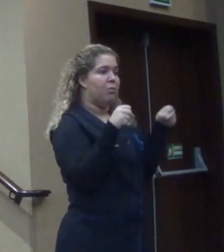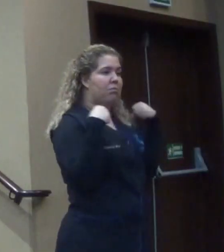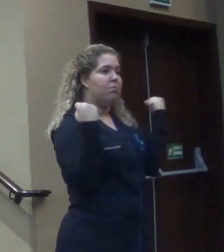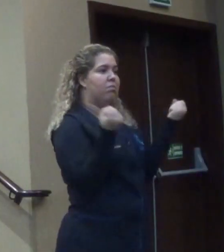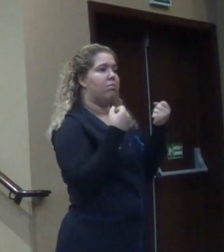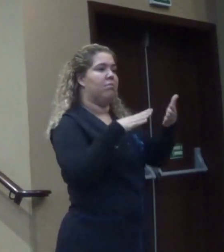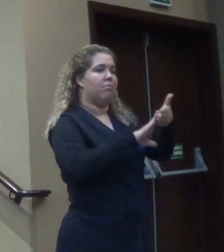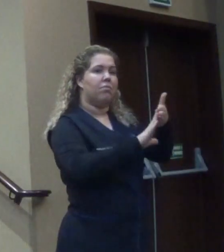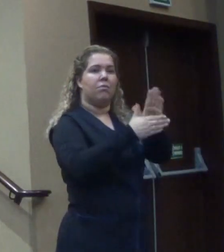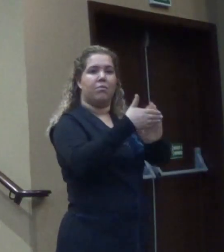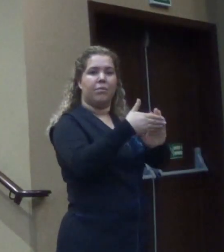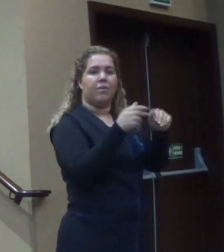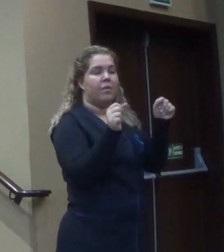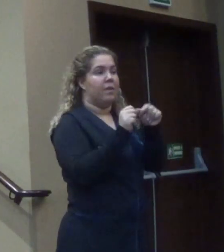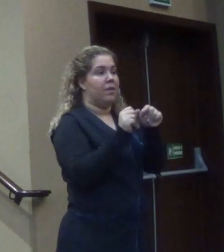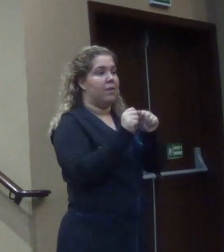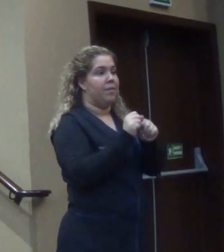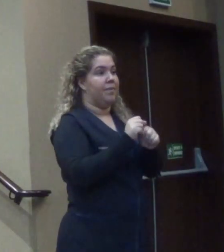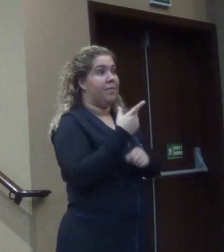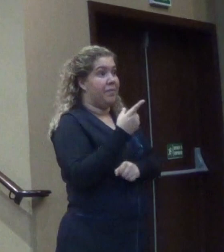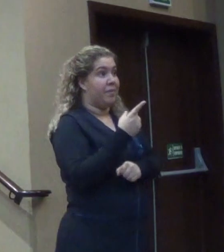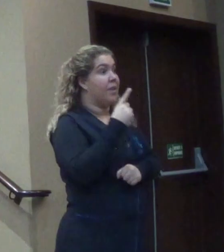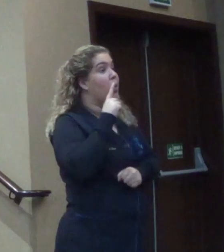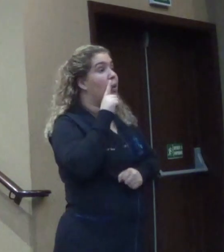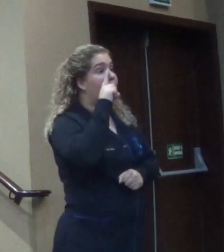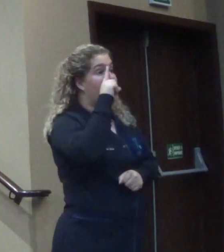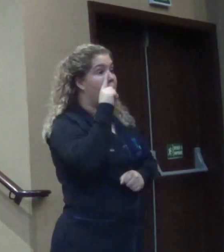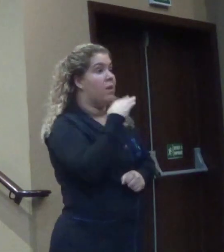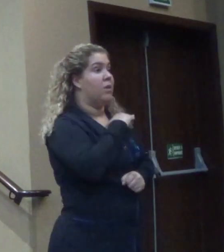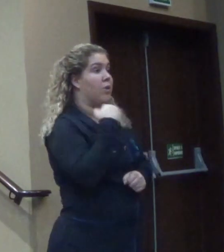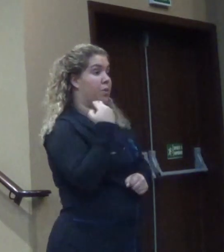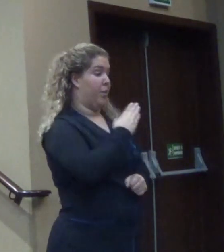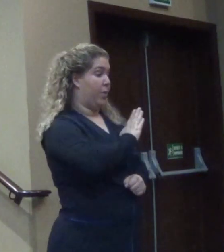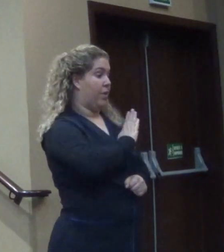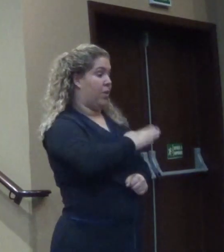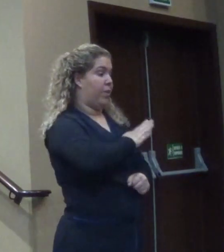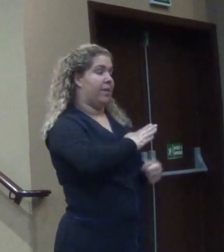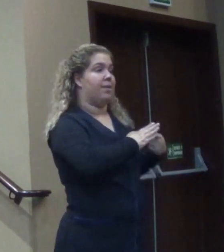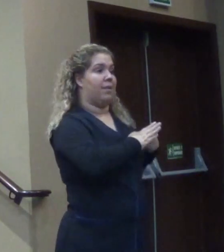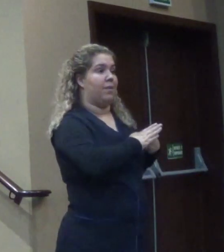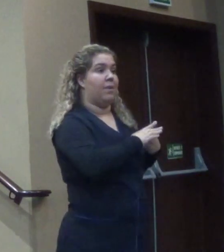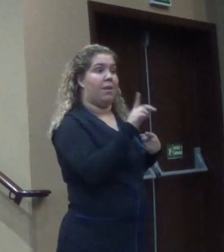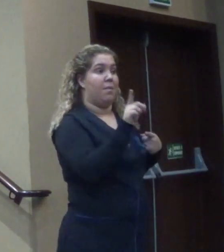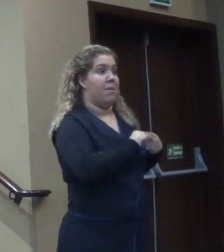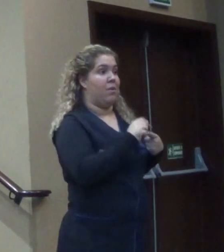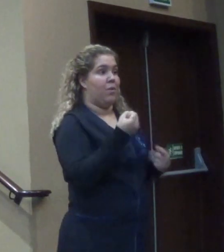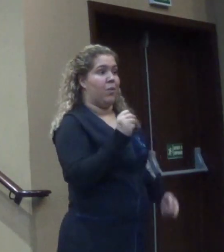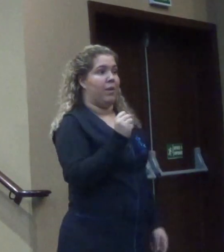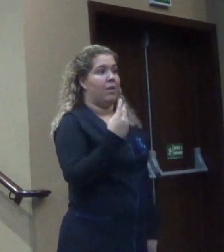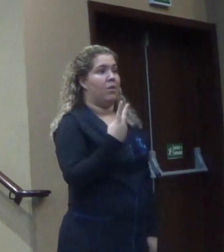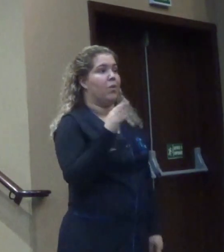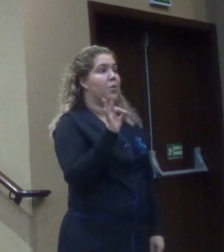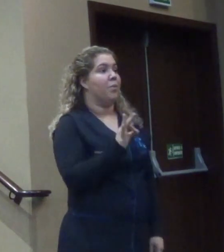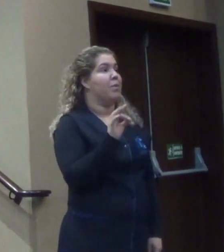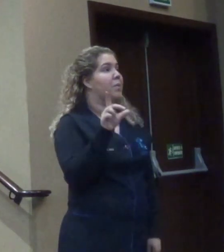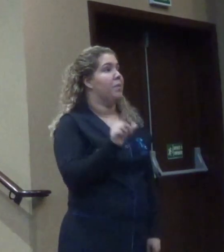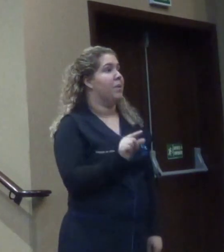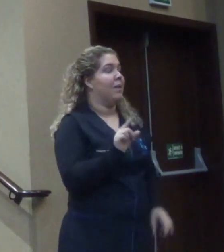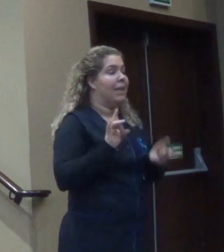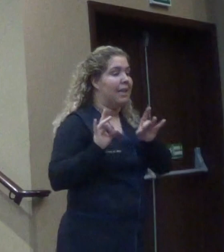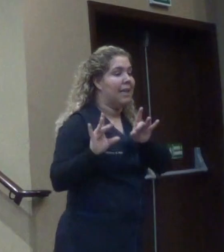mas o risco de morrer do coração, em quem tem os 5 itens, é 82% menor cada